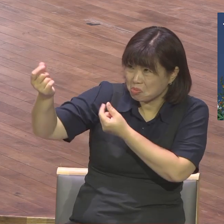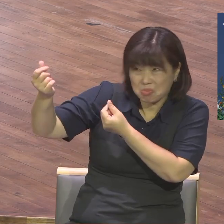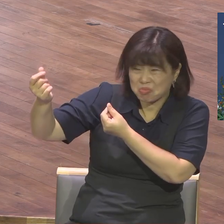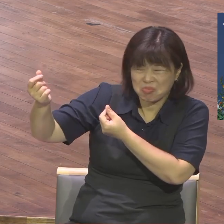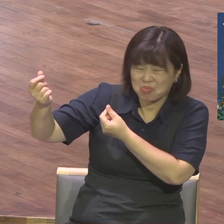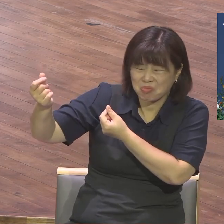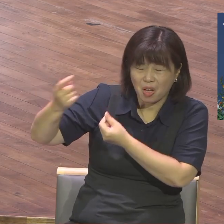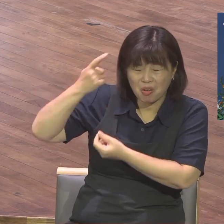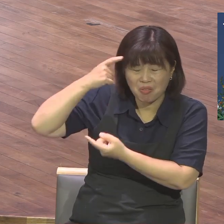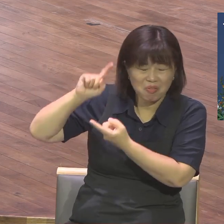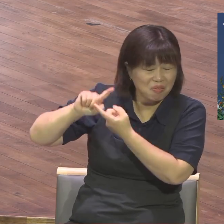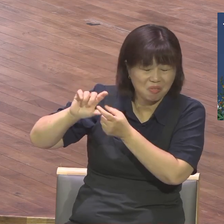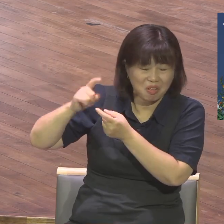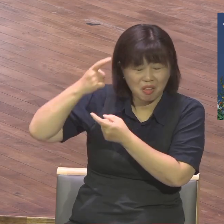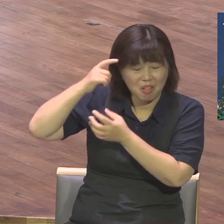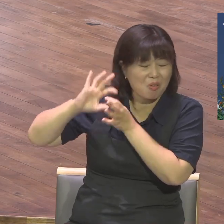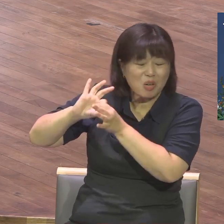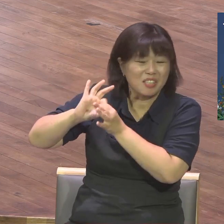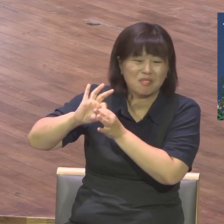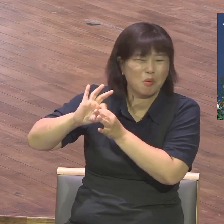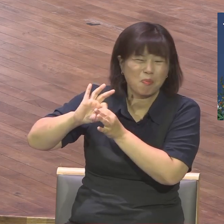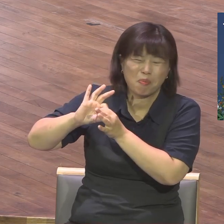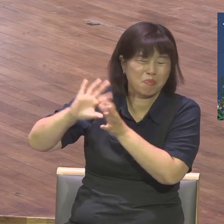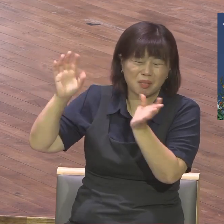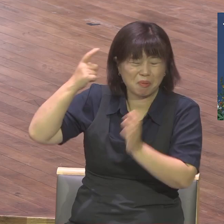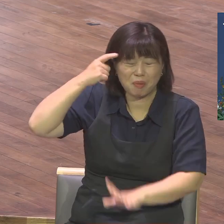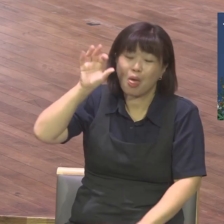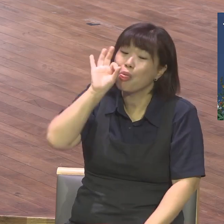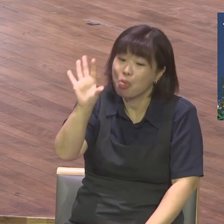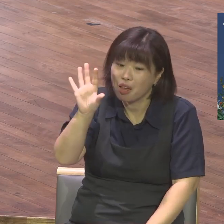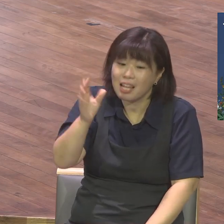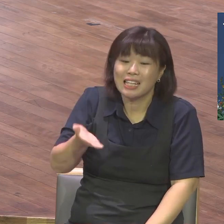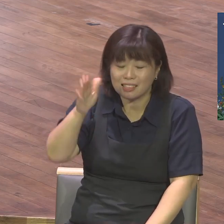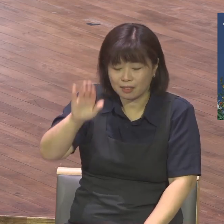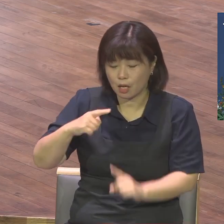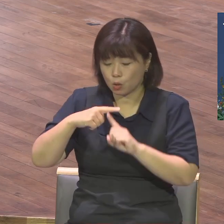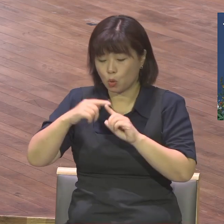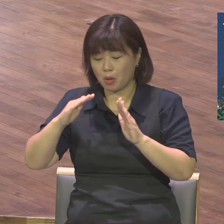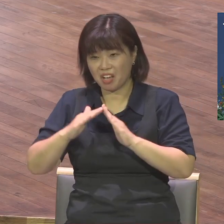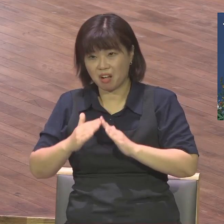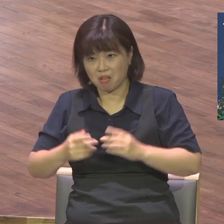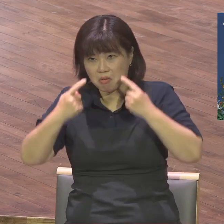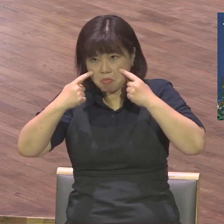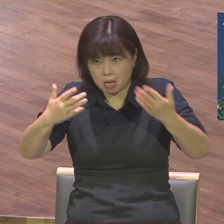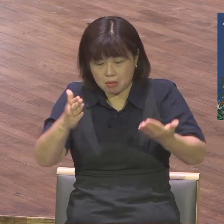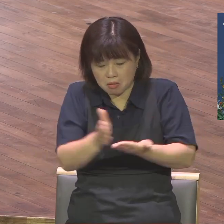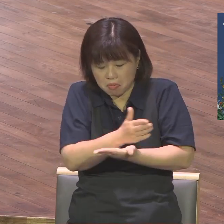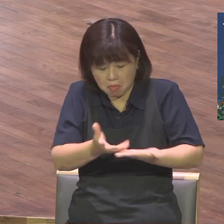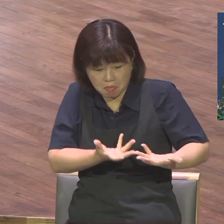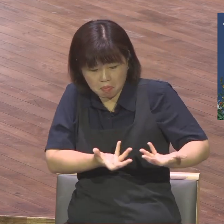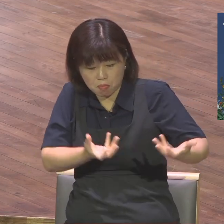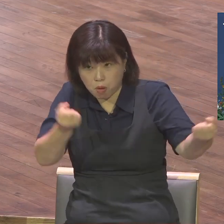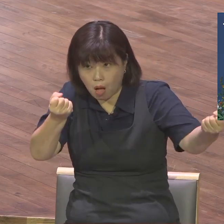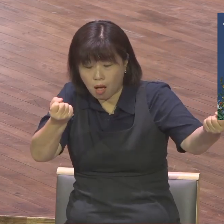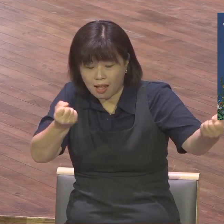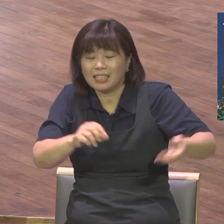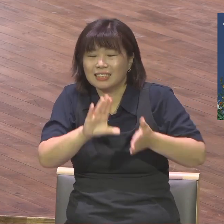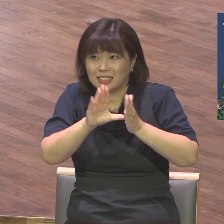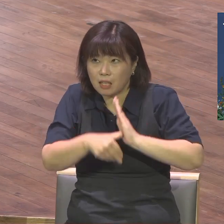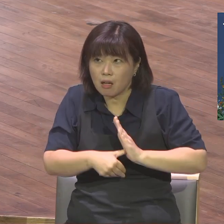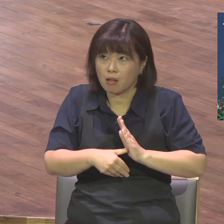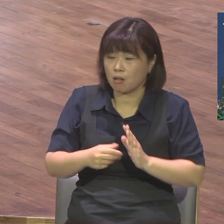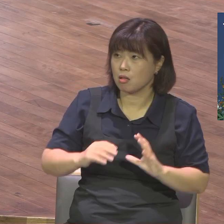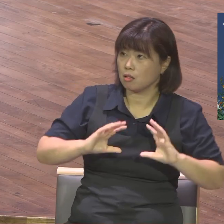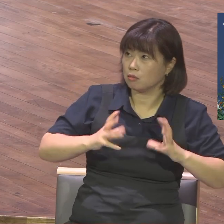되면, 이게 중요합니다. 교회가 교회 본질을 다하게 돼. 저는 오늘도 우리 스카이 아토를